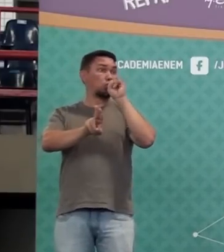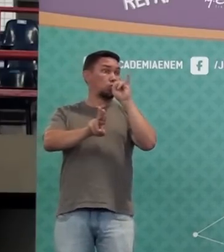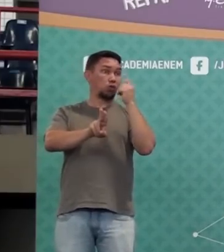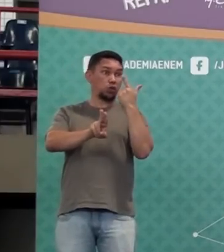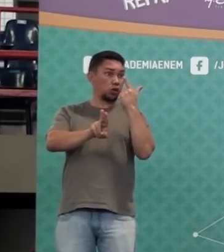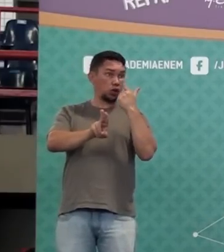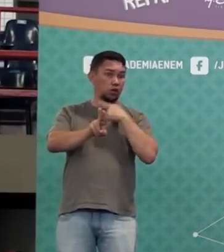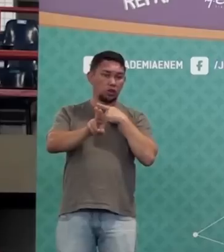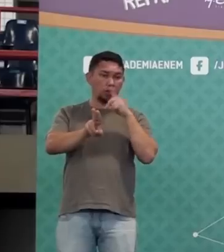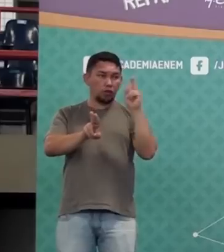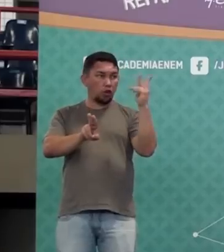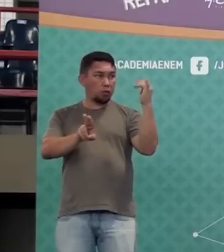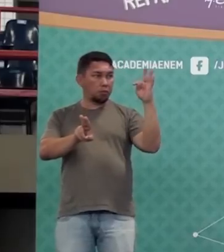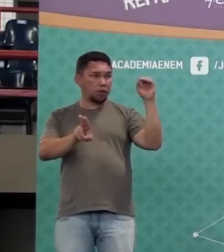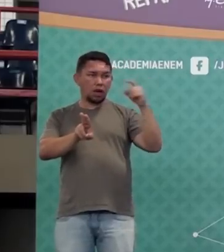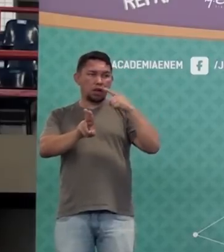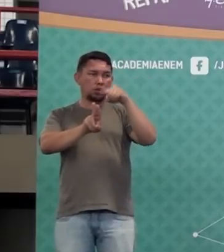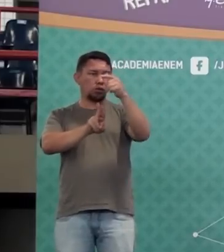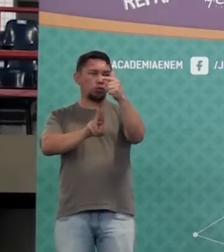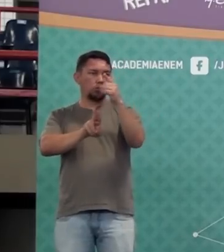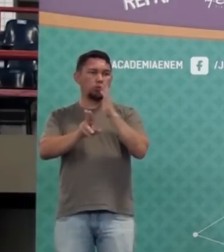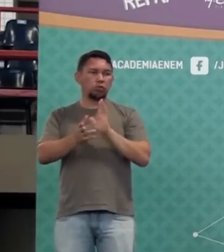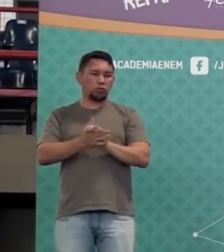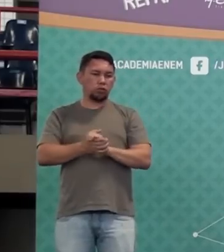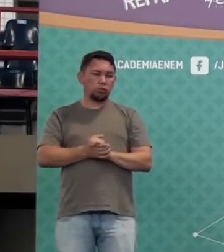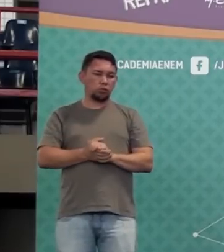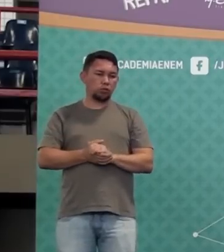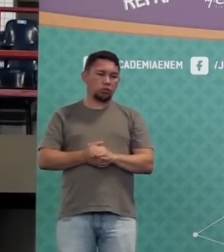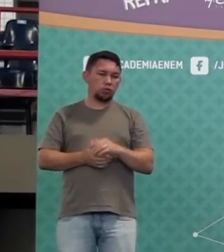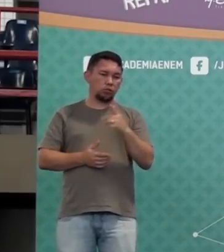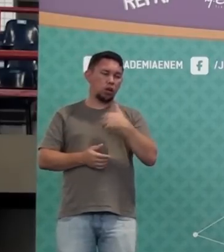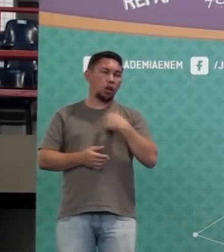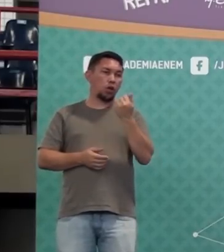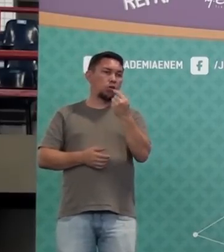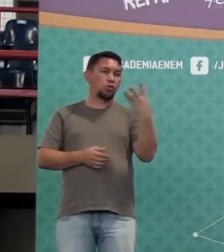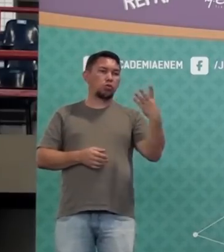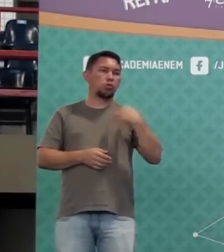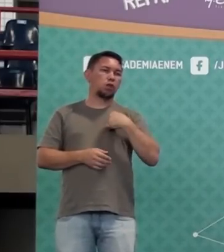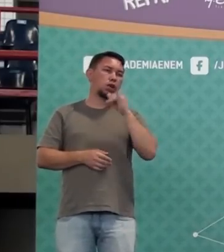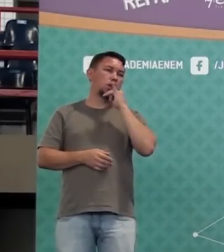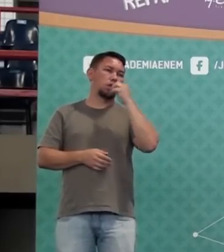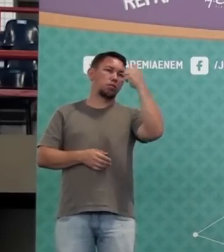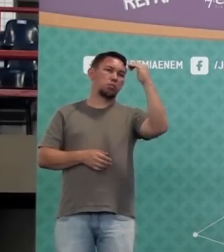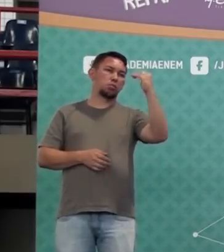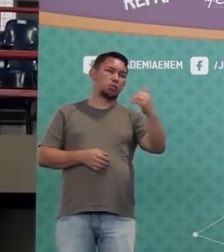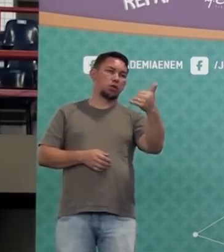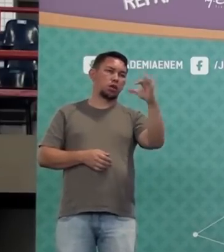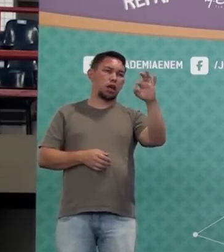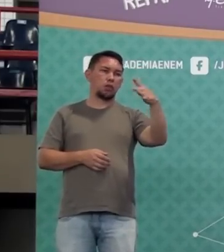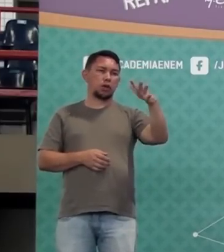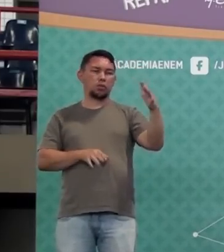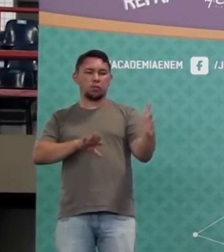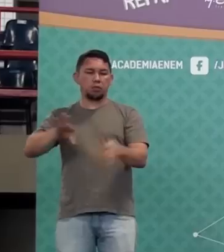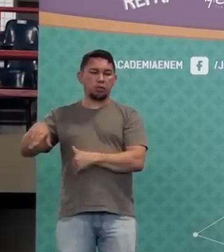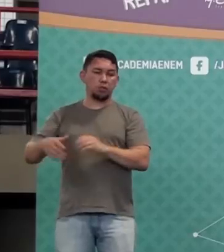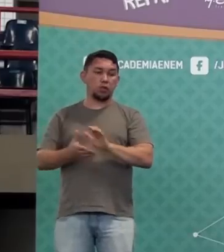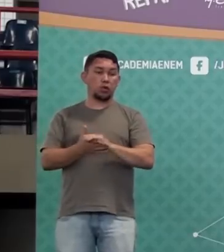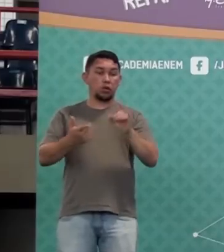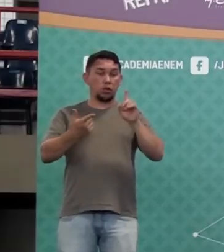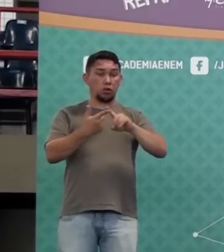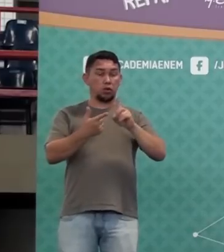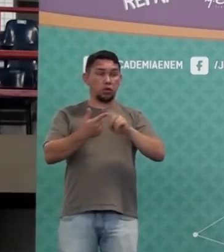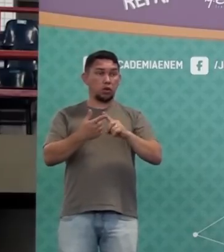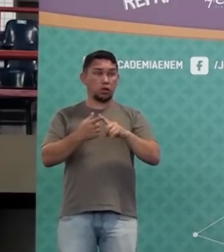não formar hiato, não tem acento. Aqui tem pelo menos 10 exemplos, tá? Com relação ao